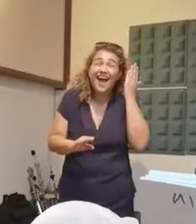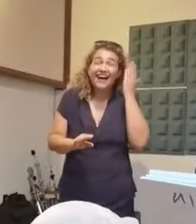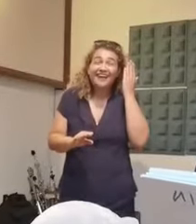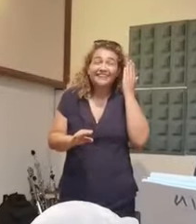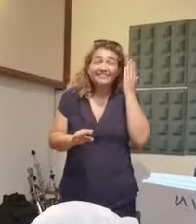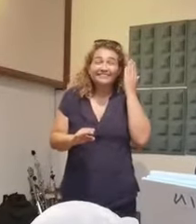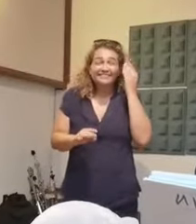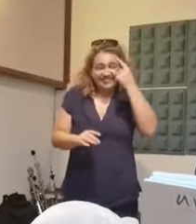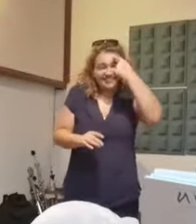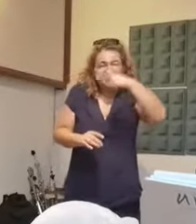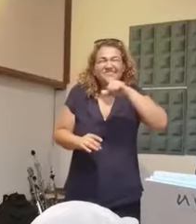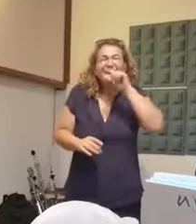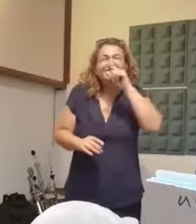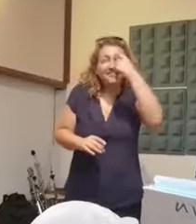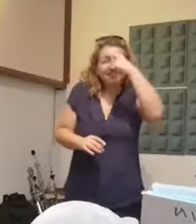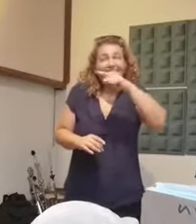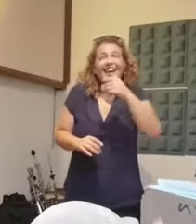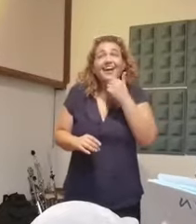amigo estaba en su corazón.